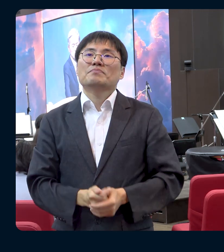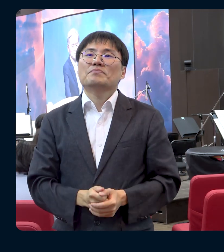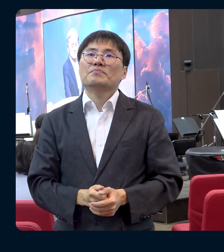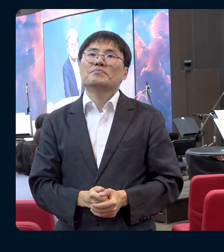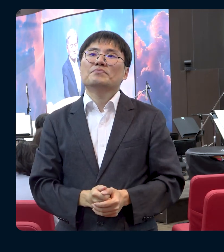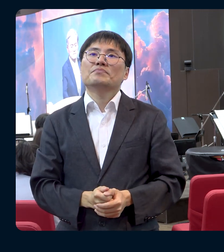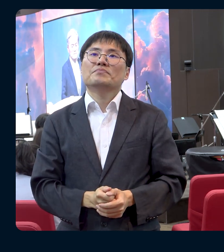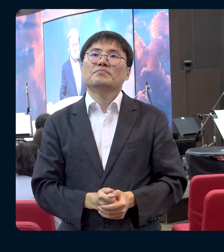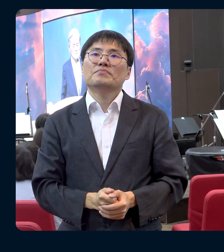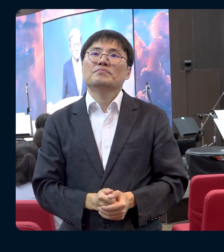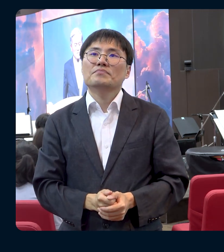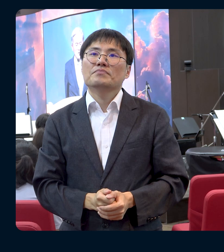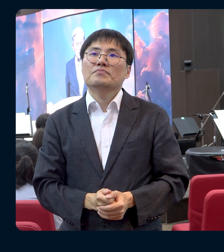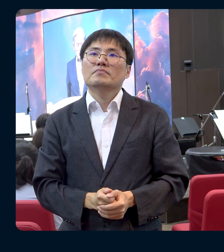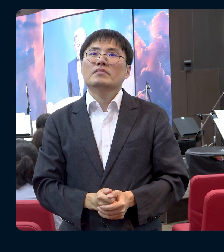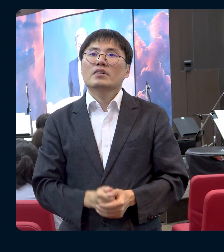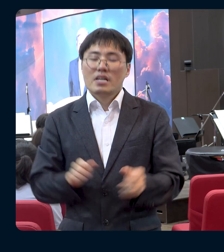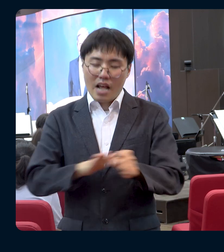아닙니까?